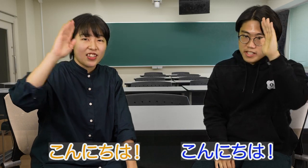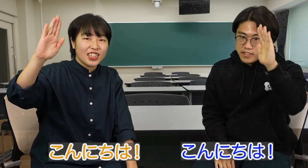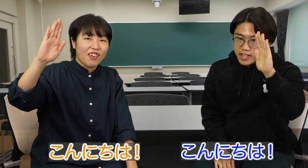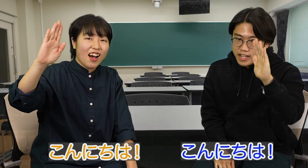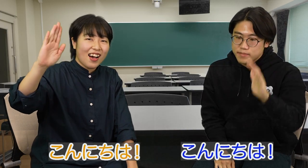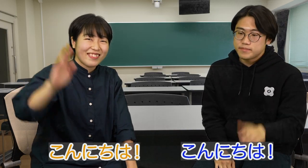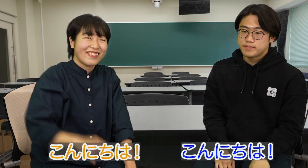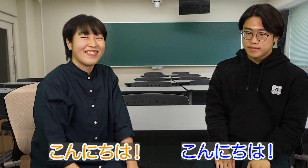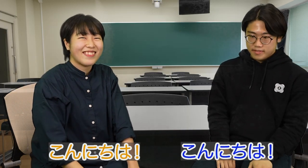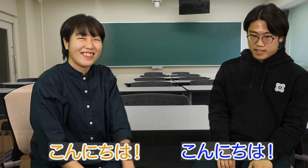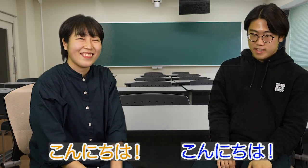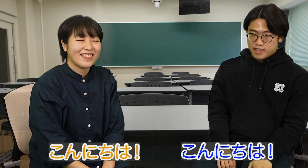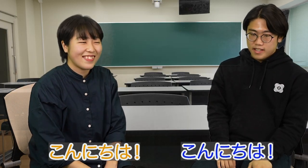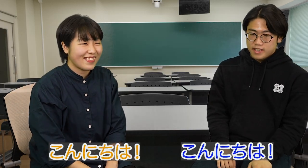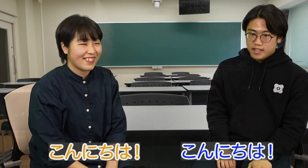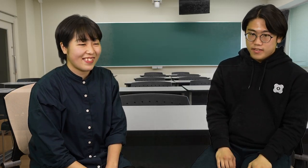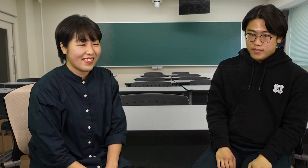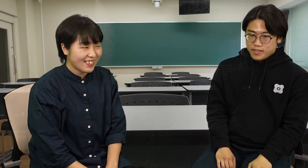こんにちは。